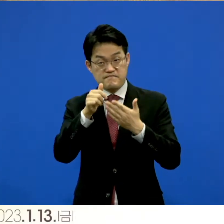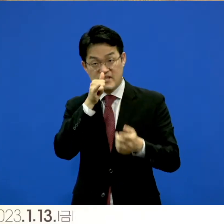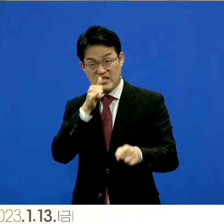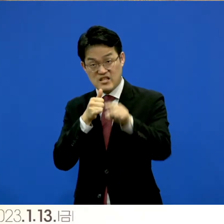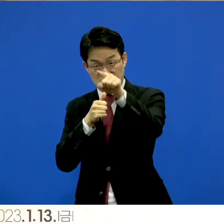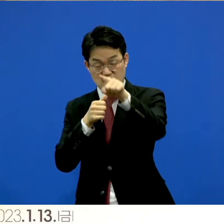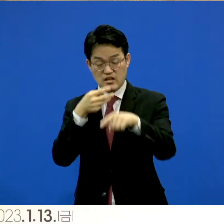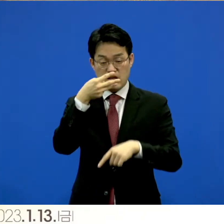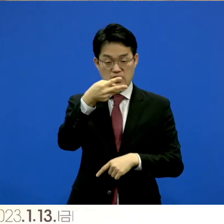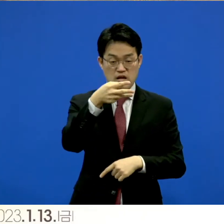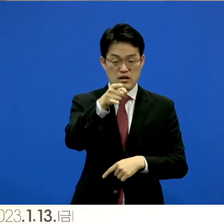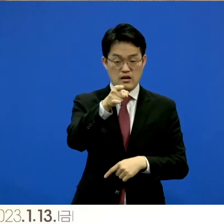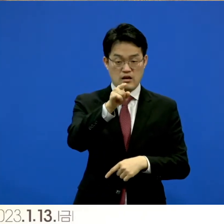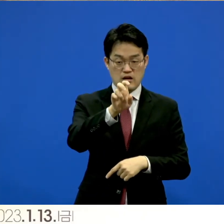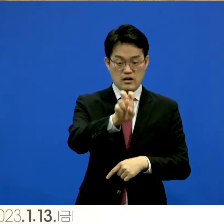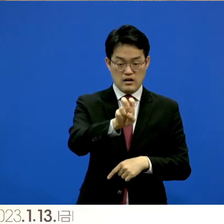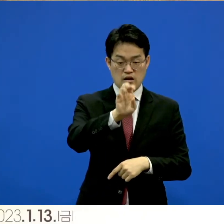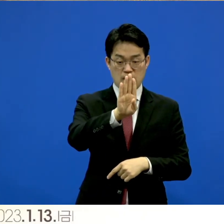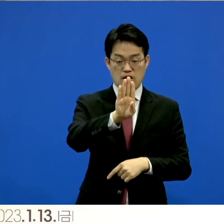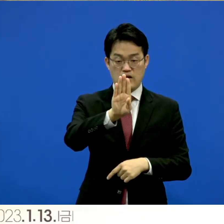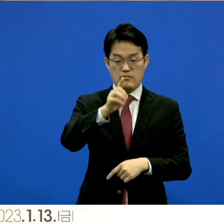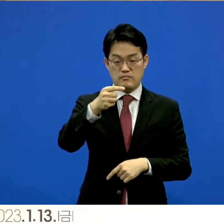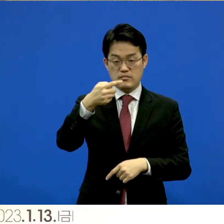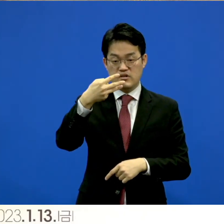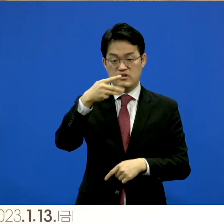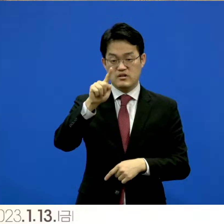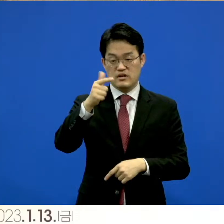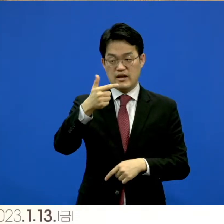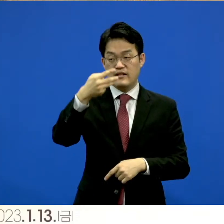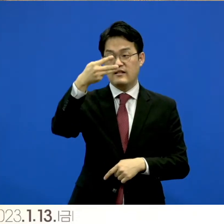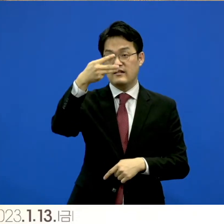그랬습니다. 그림이 하나 더